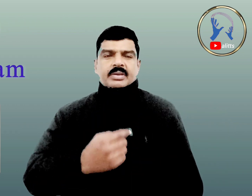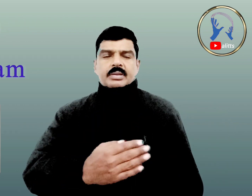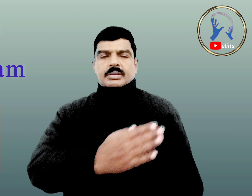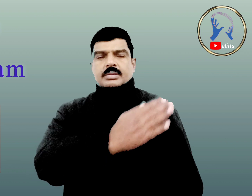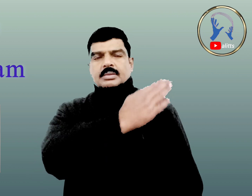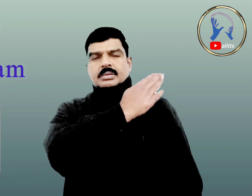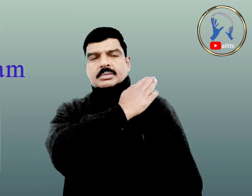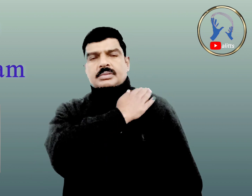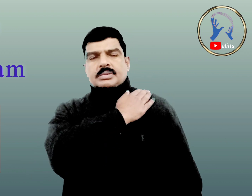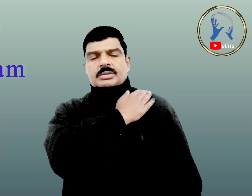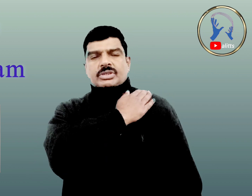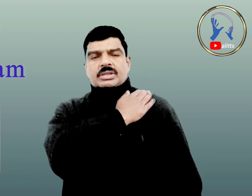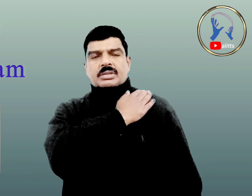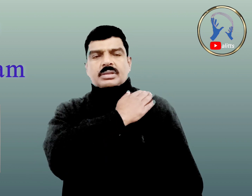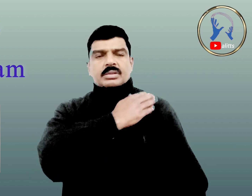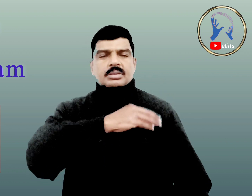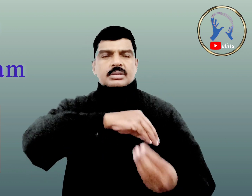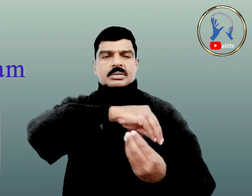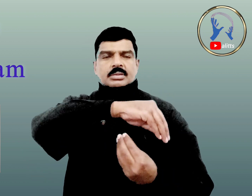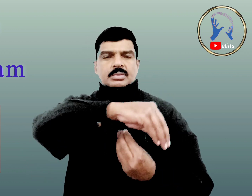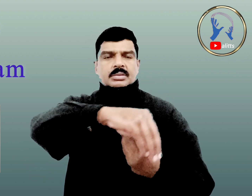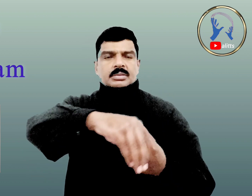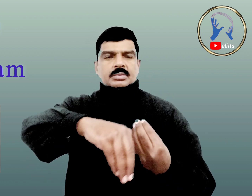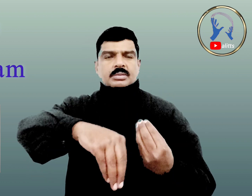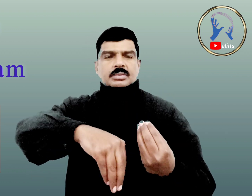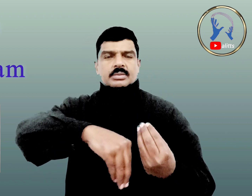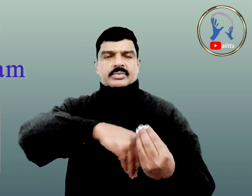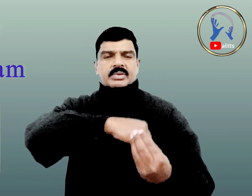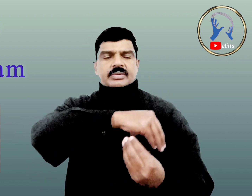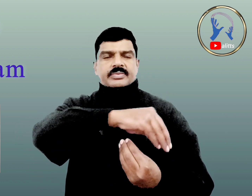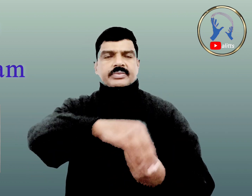سفید چادر، طواف۔